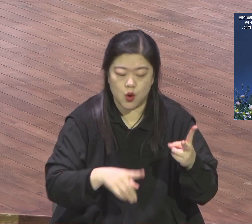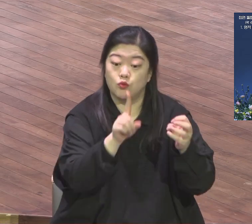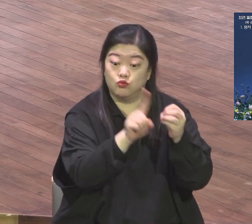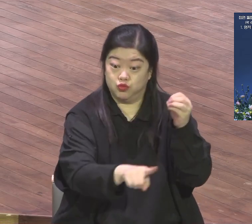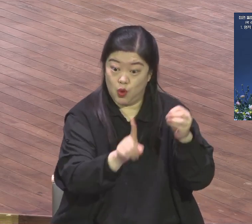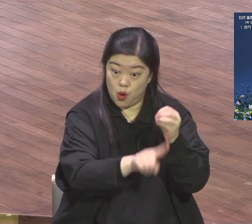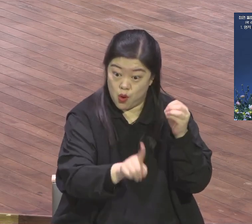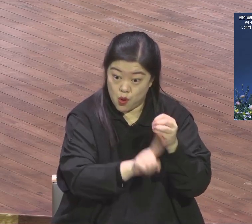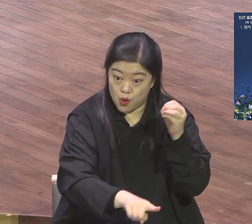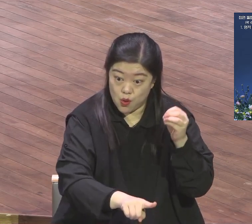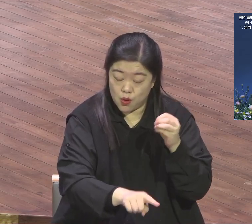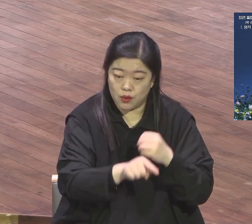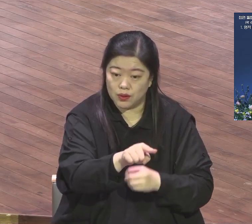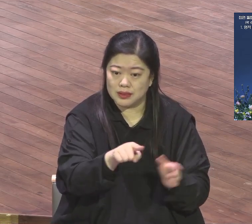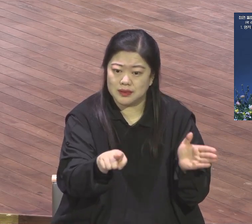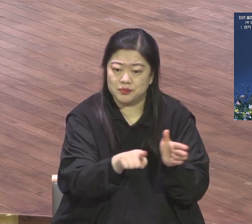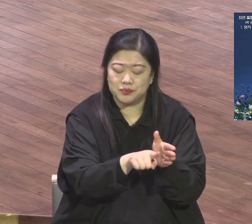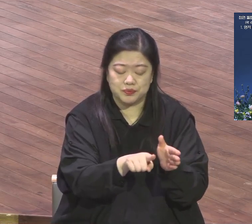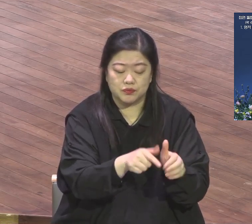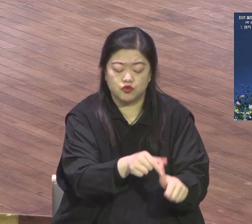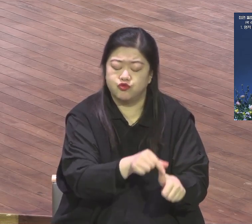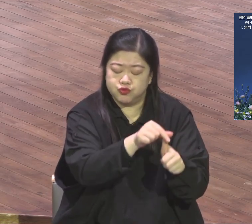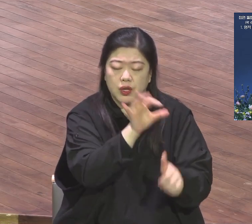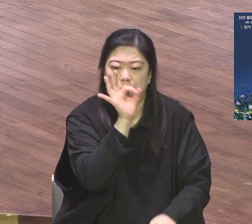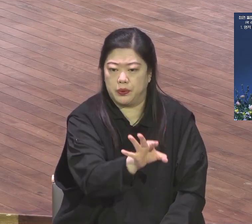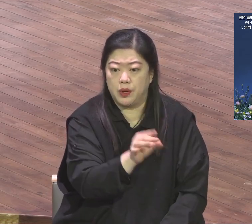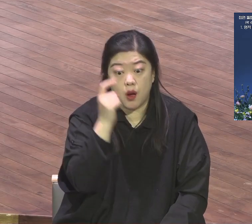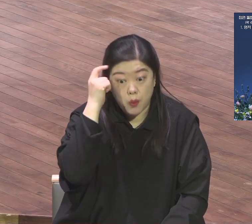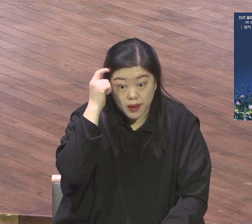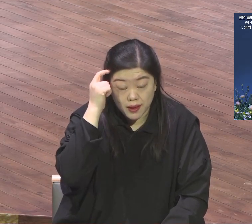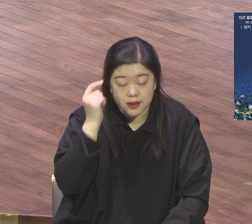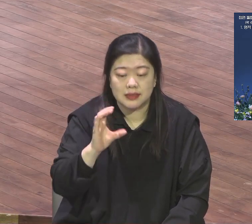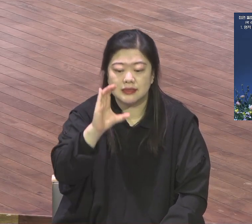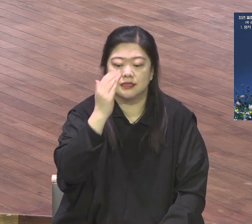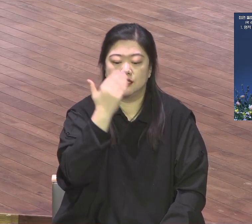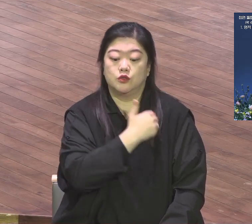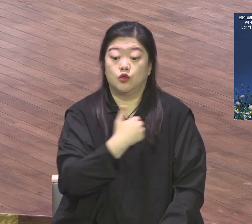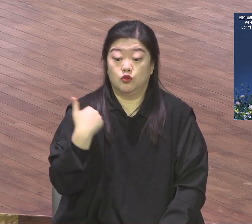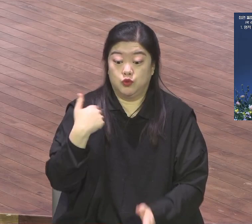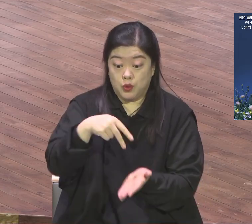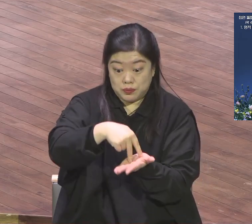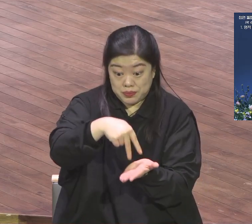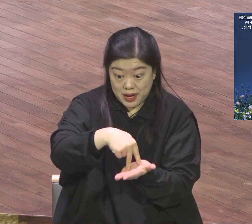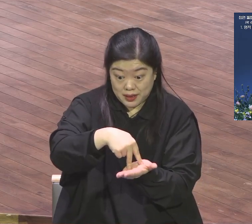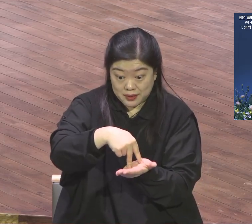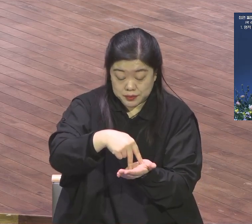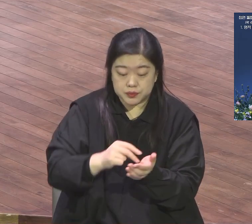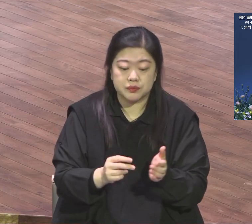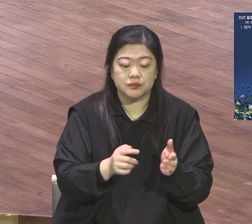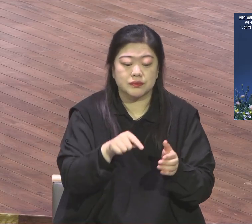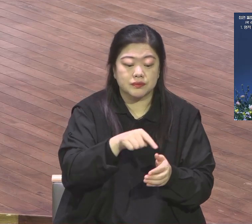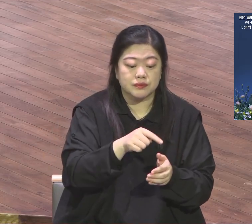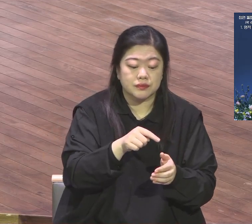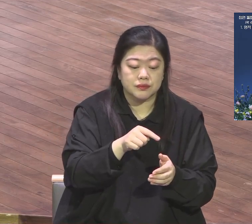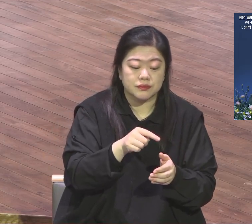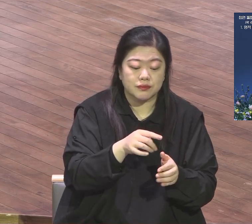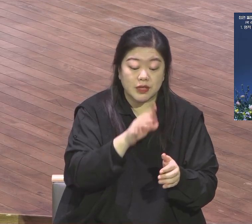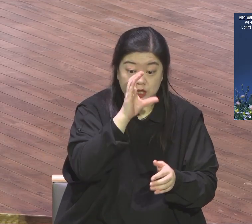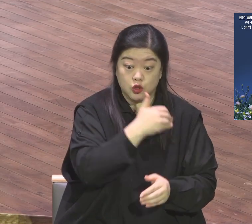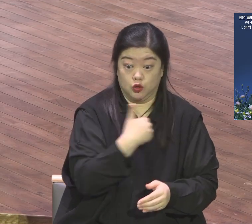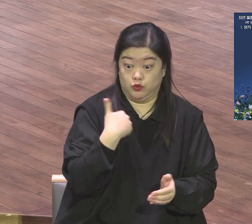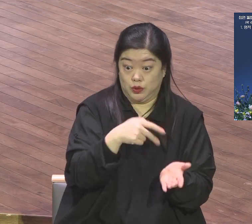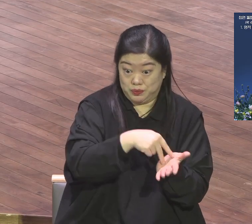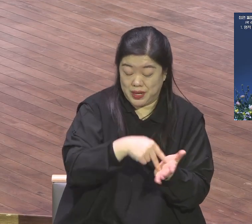마리아의 아들이에요. 평생 그냥 애기. 마리아의 품에 안긴 애기.